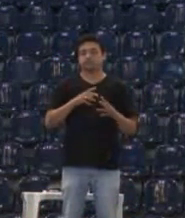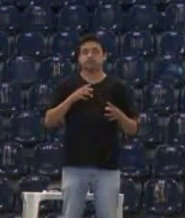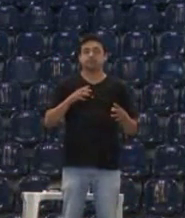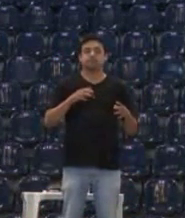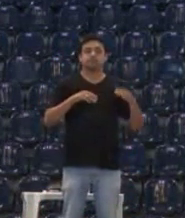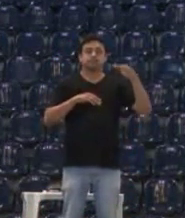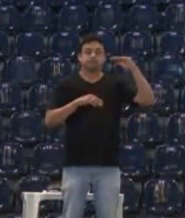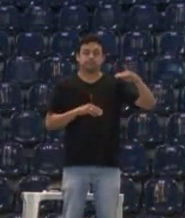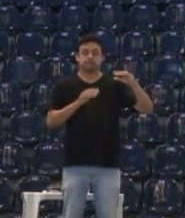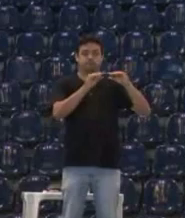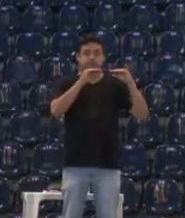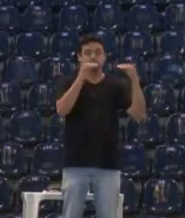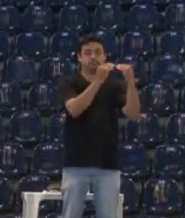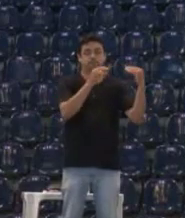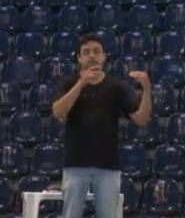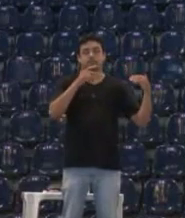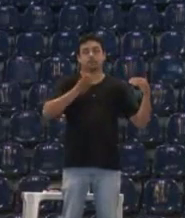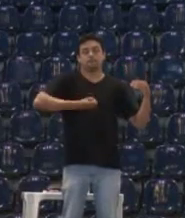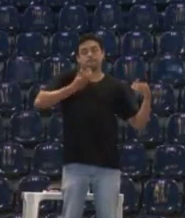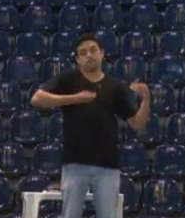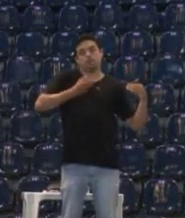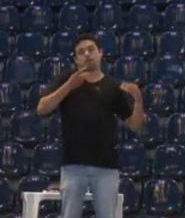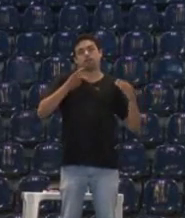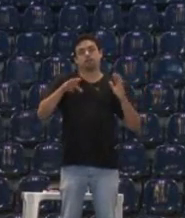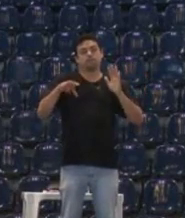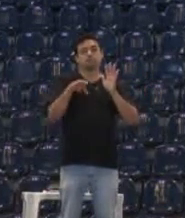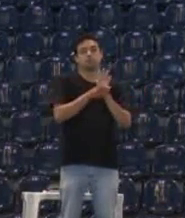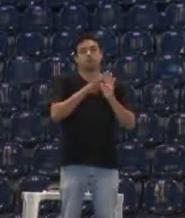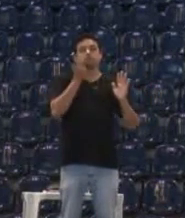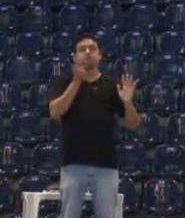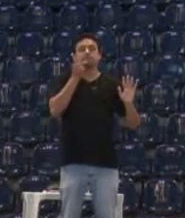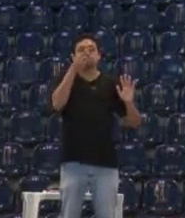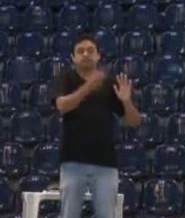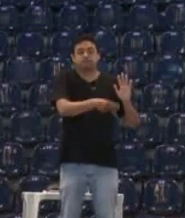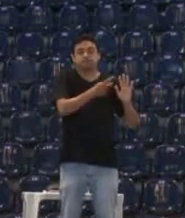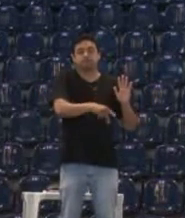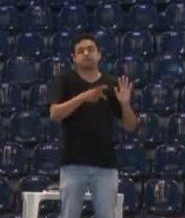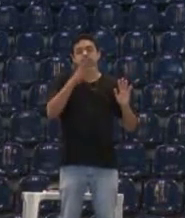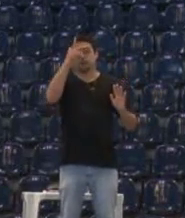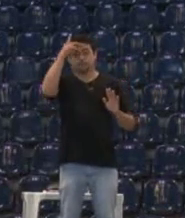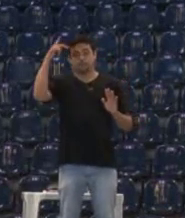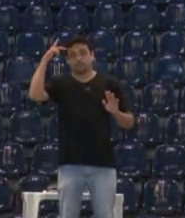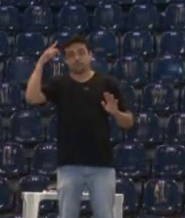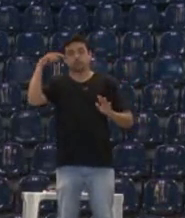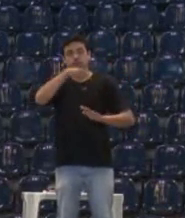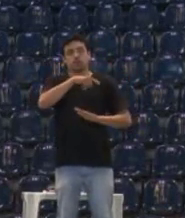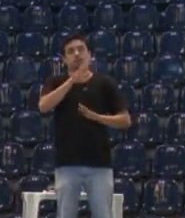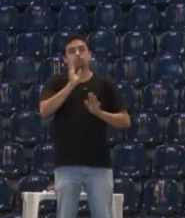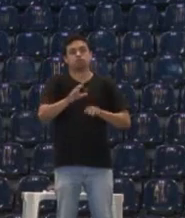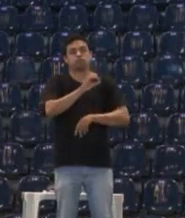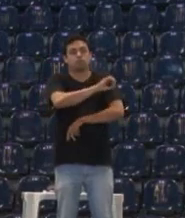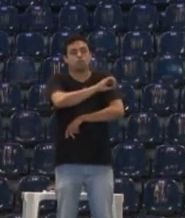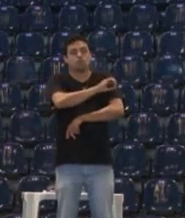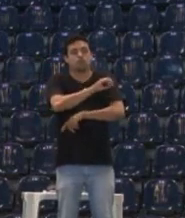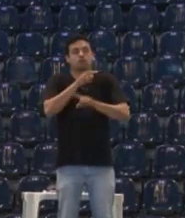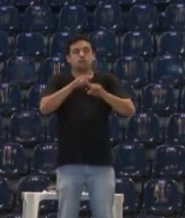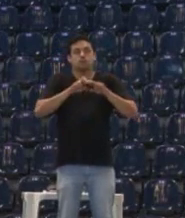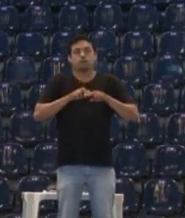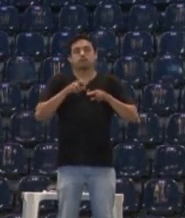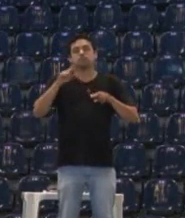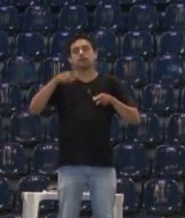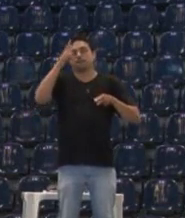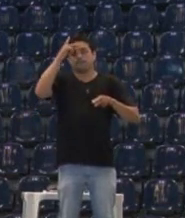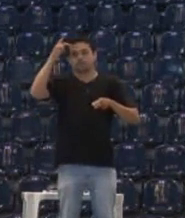assaré poeta popular há quem diga que é analfabeto analfabeta quem diz